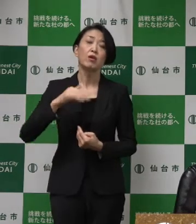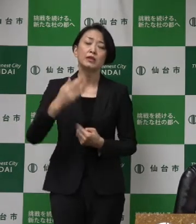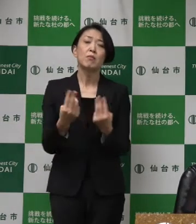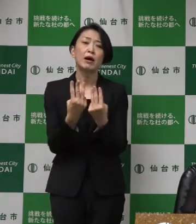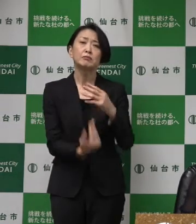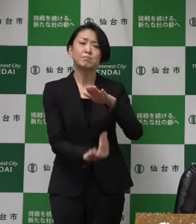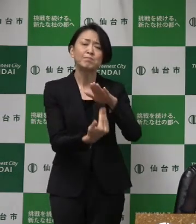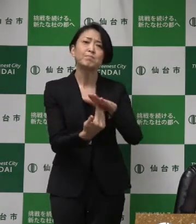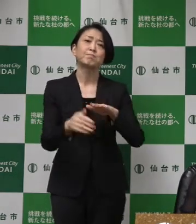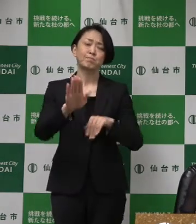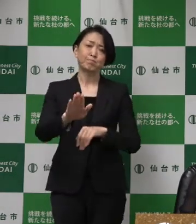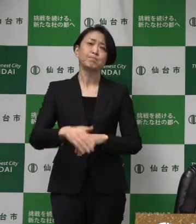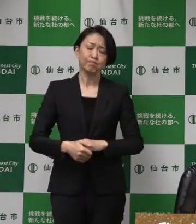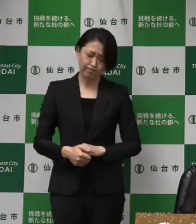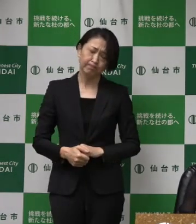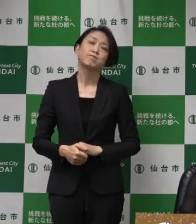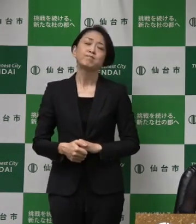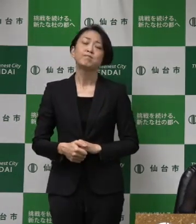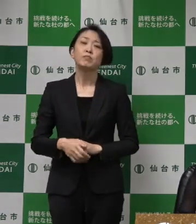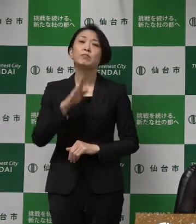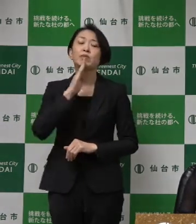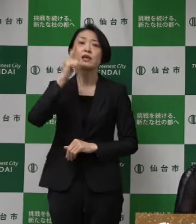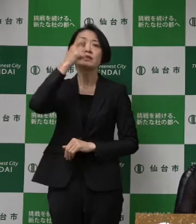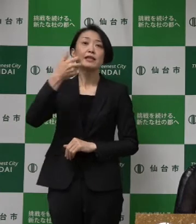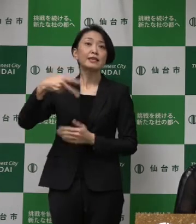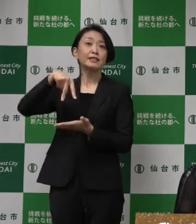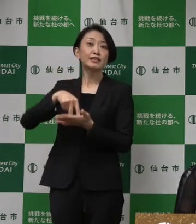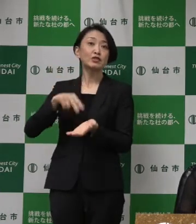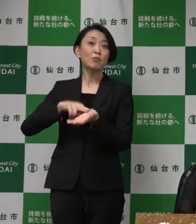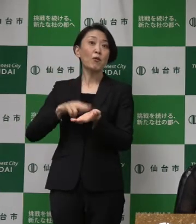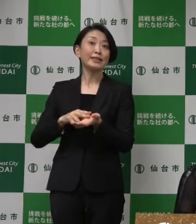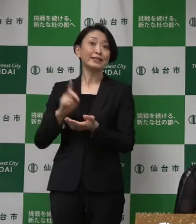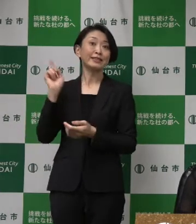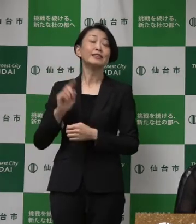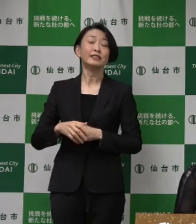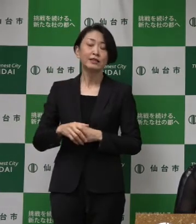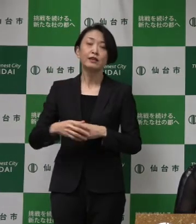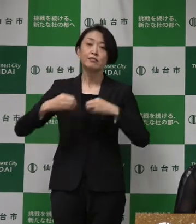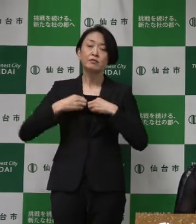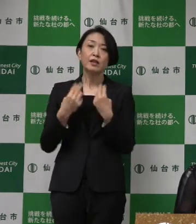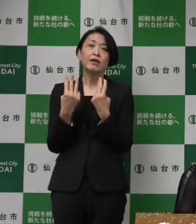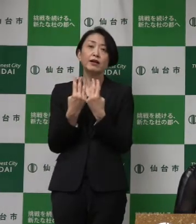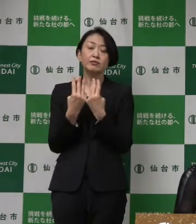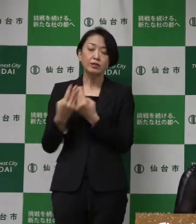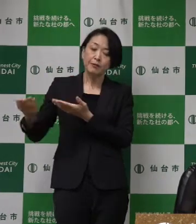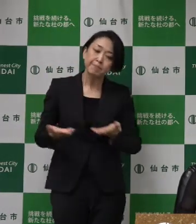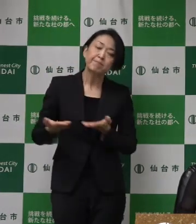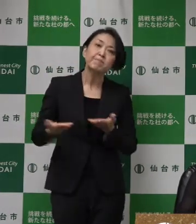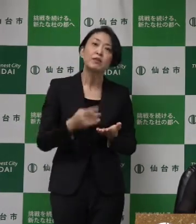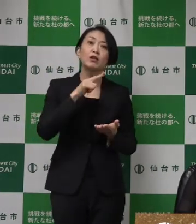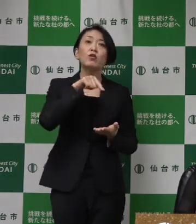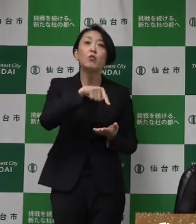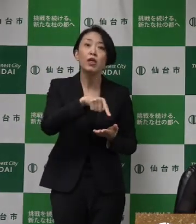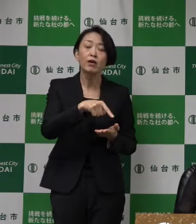。現に本市の私立病院におきましても、感染症患者の受け入れ病床のさらなる